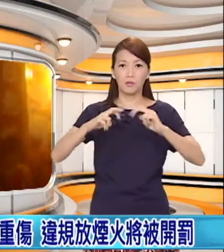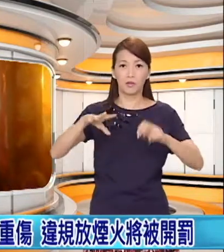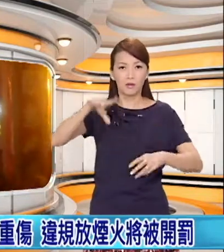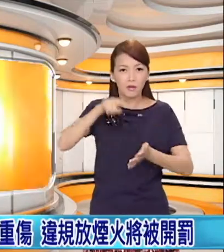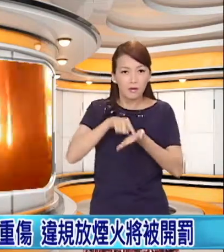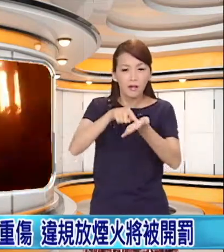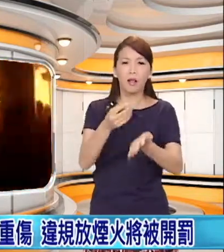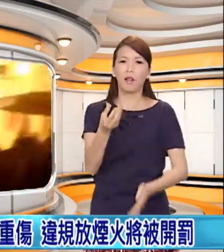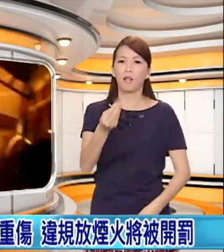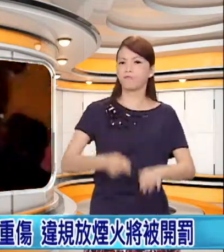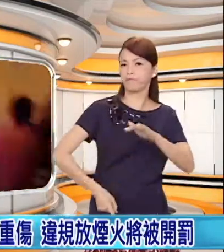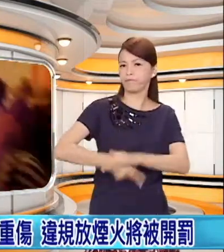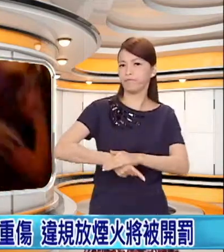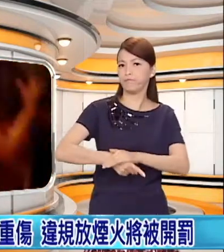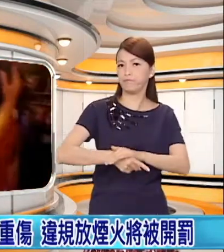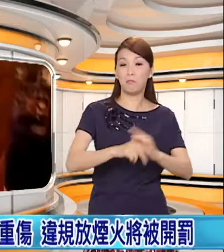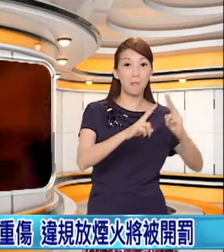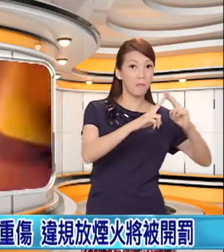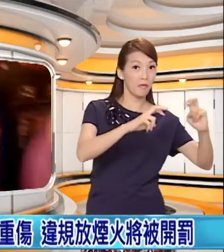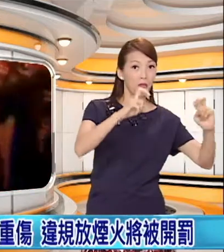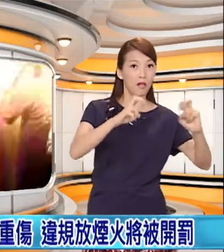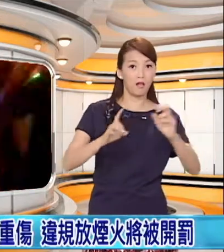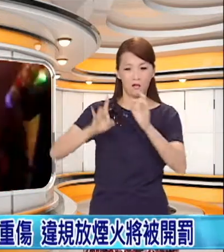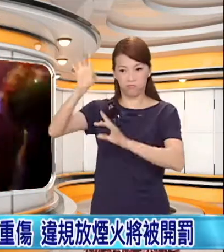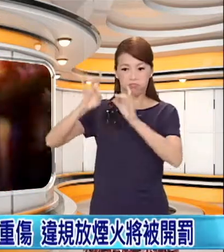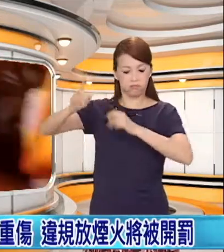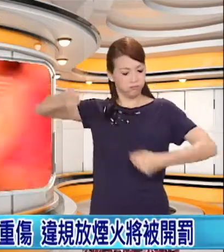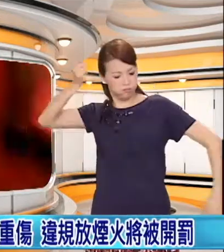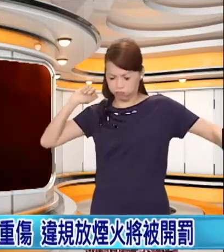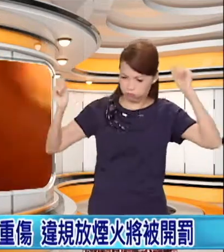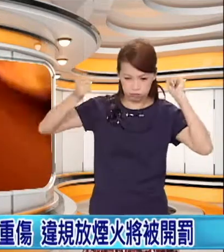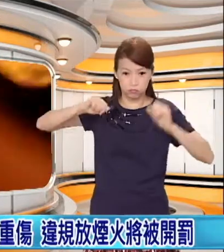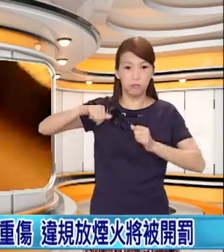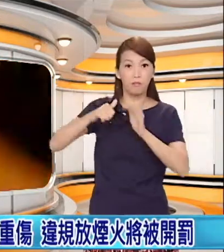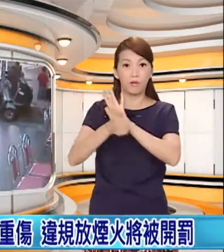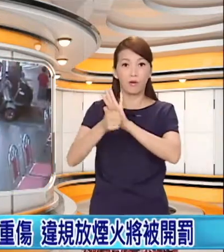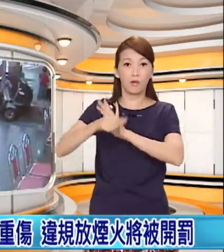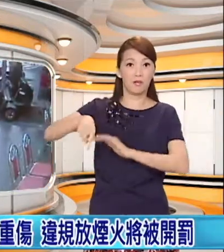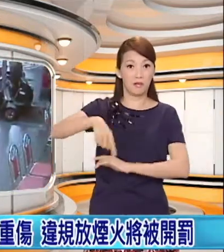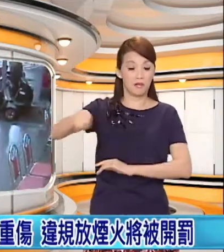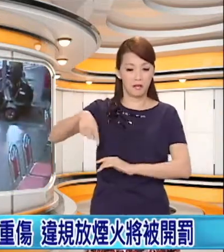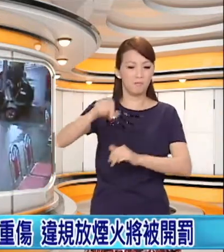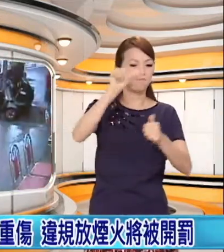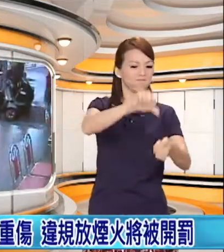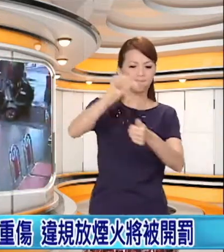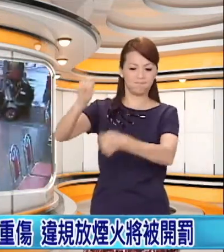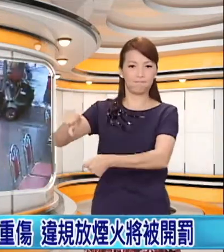申请，就是违法，庙方跟当时释放烟火的外地镇头都要受